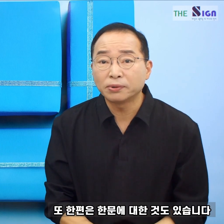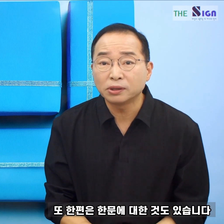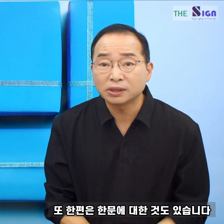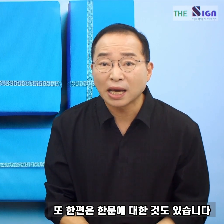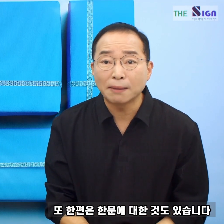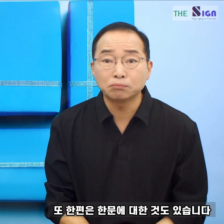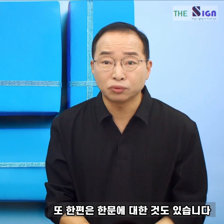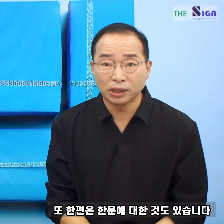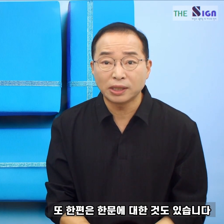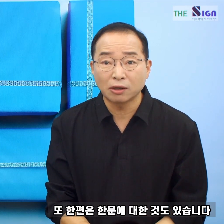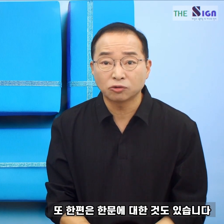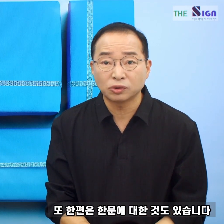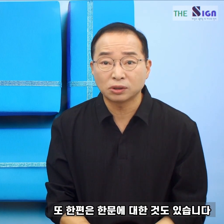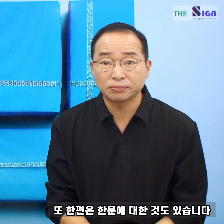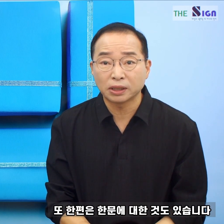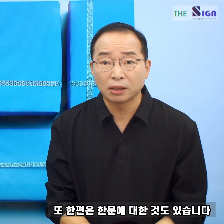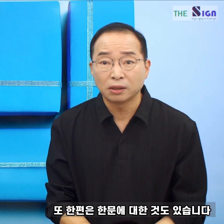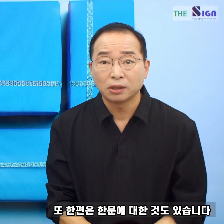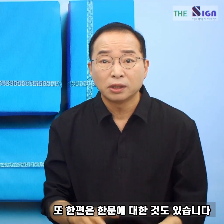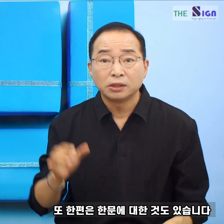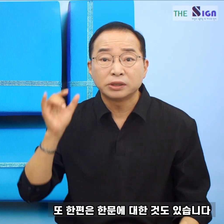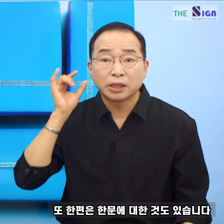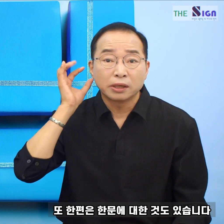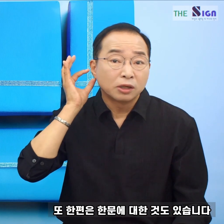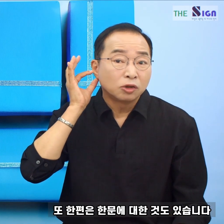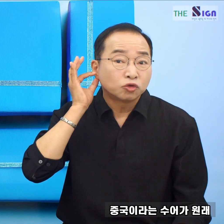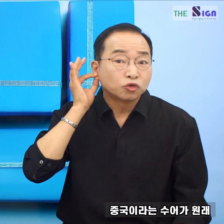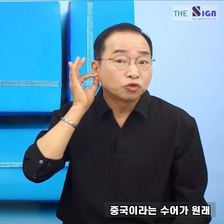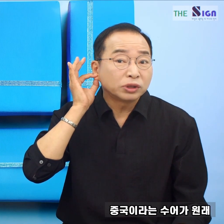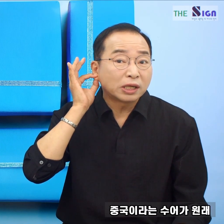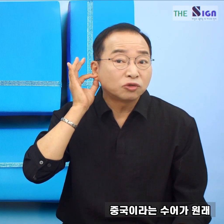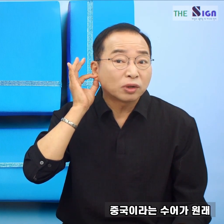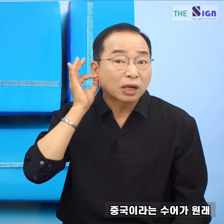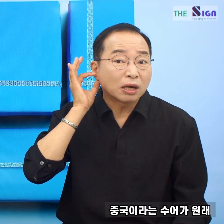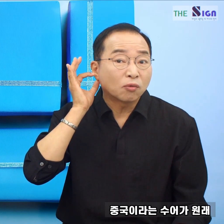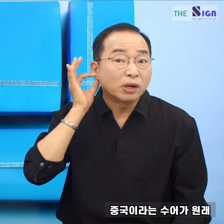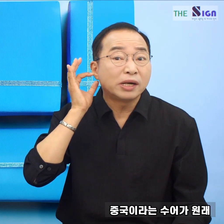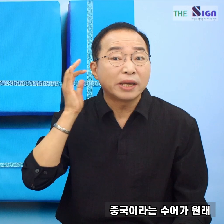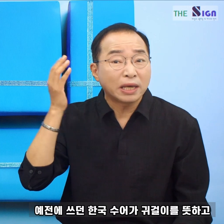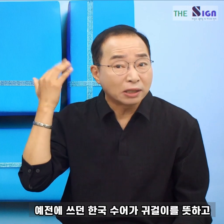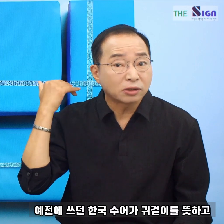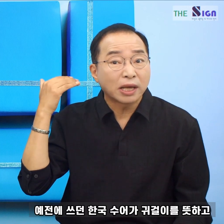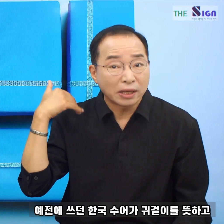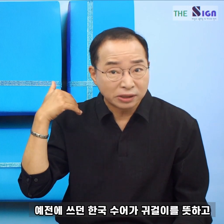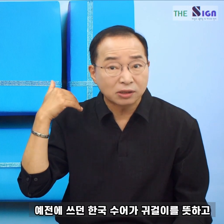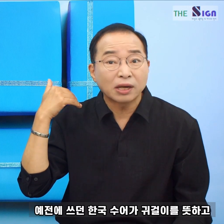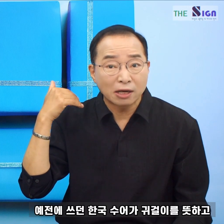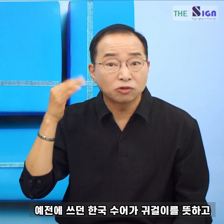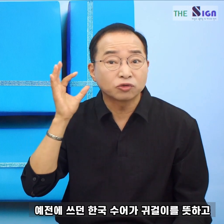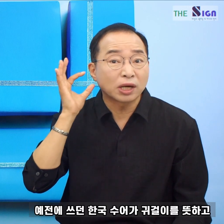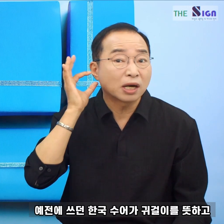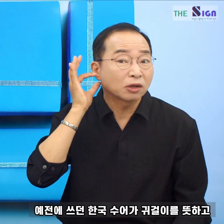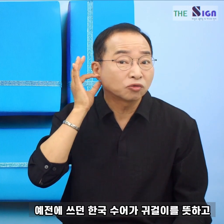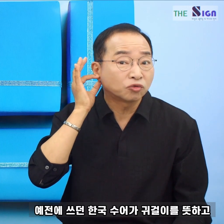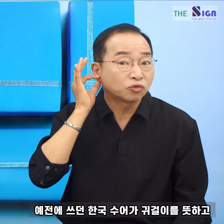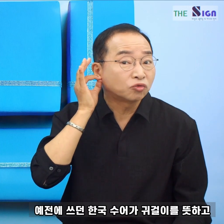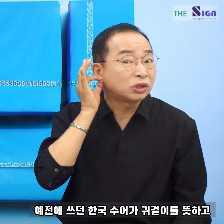이제 한문에 대한 것도 있습니다. 이제 중국이라는 수화가 원래 예전에 쓰던 한국 수화가